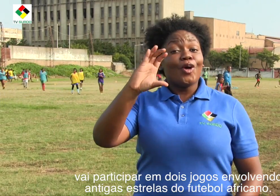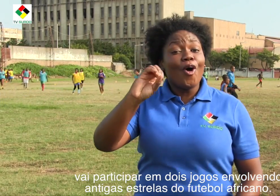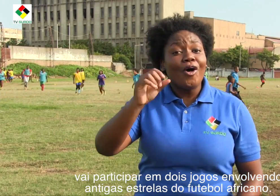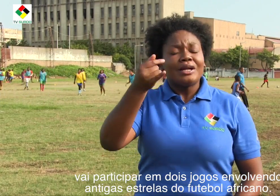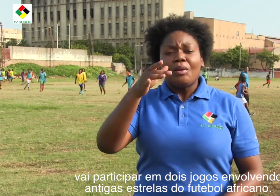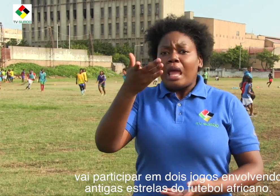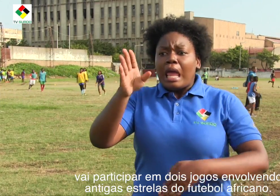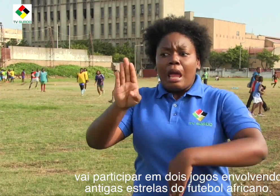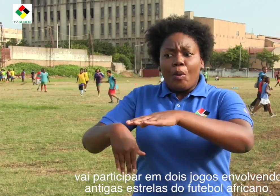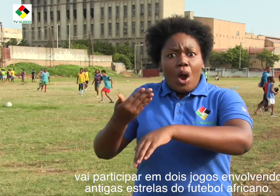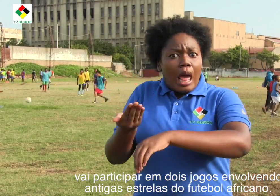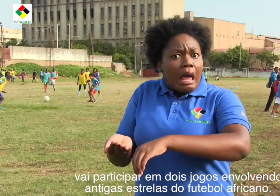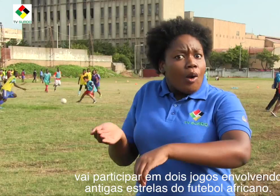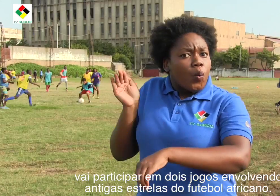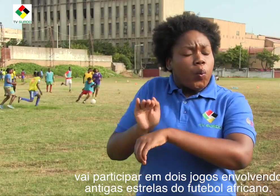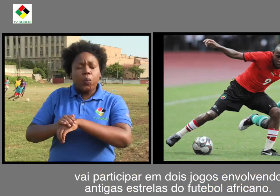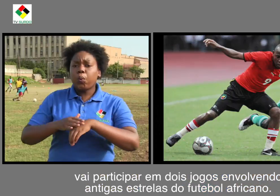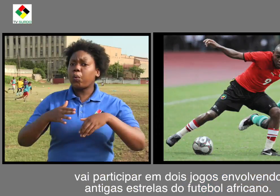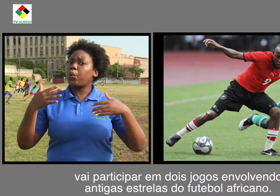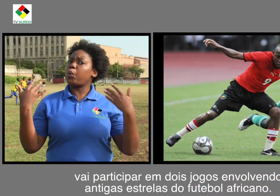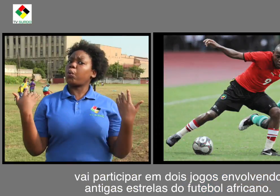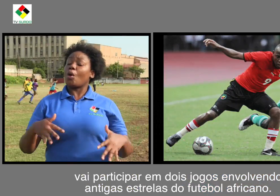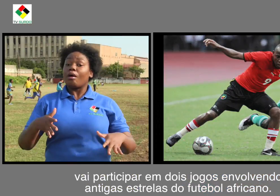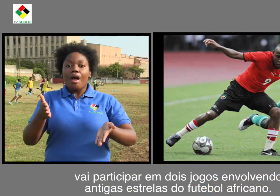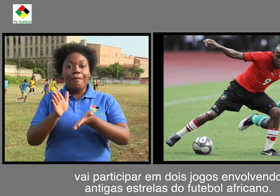dois jogos envolvendo antigas estrelas de futebol africano.